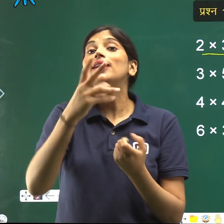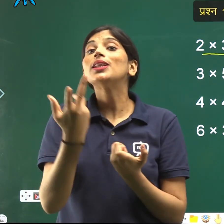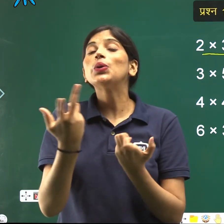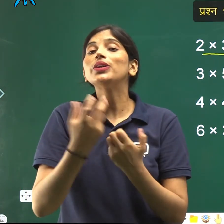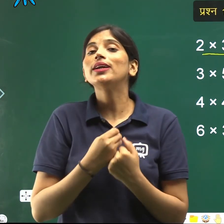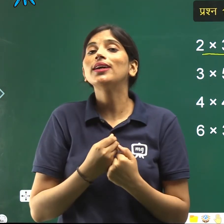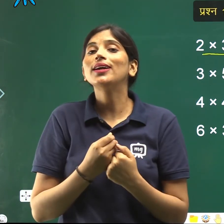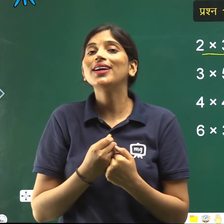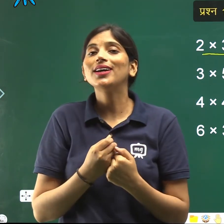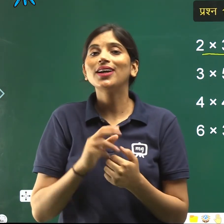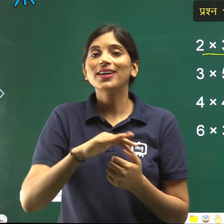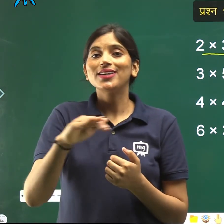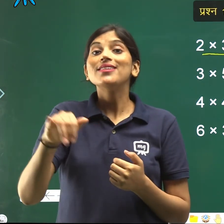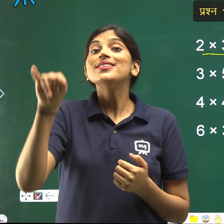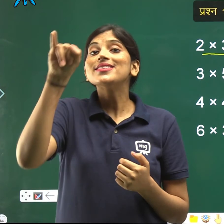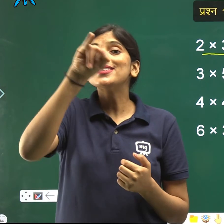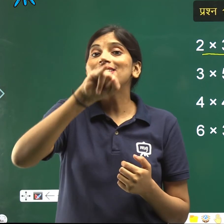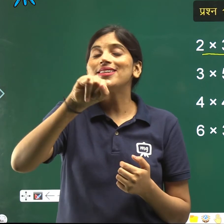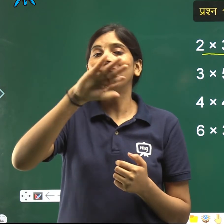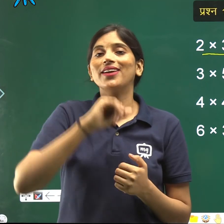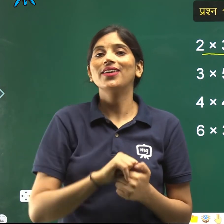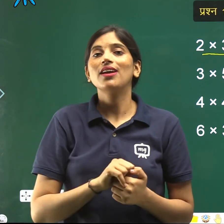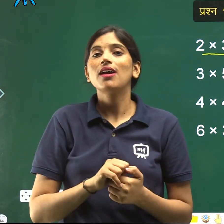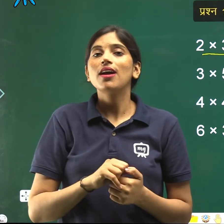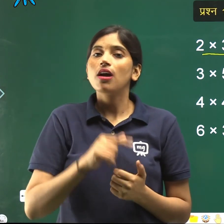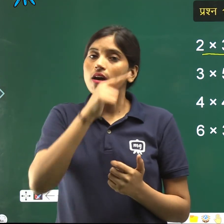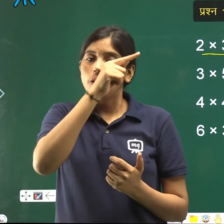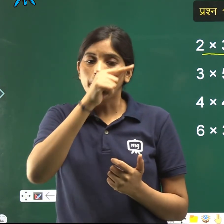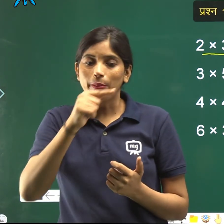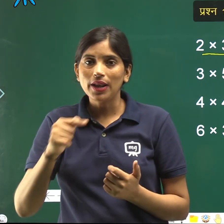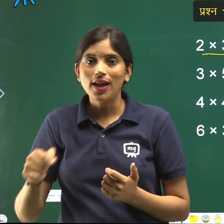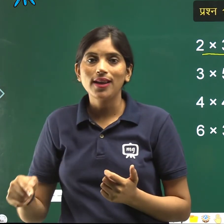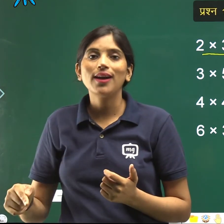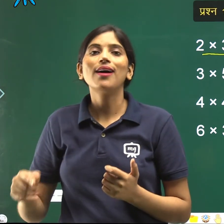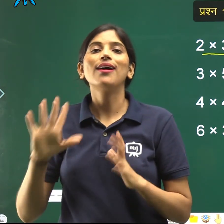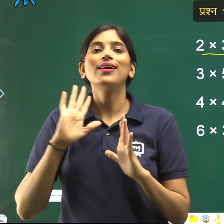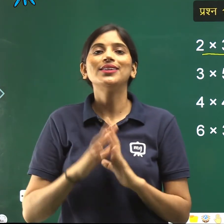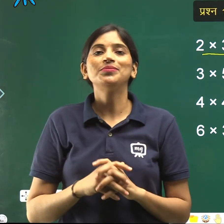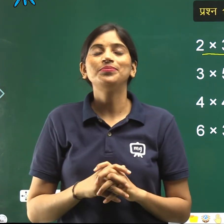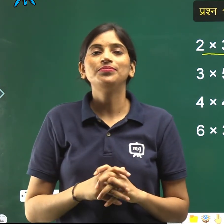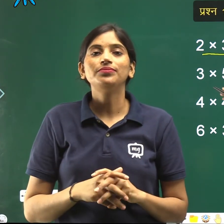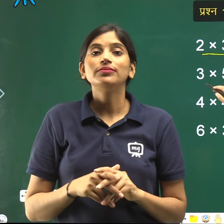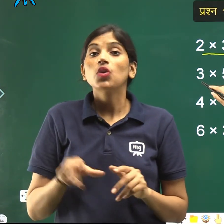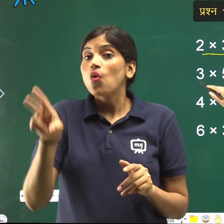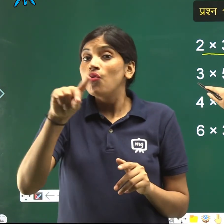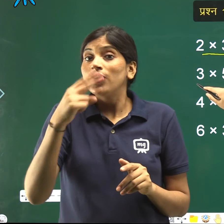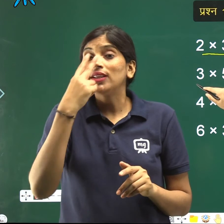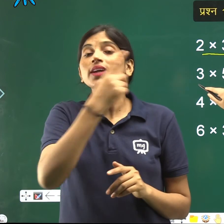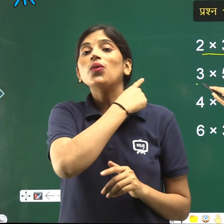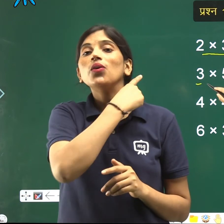होते हैं बच्चों? 6। तो ये इससे इसको मिलाए। फिर